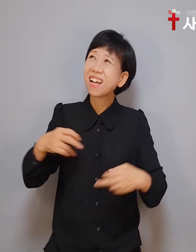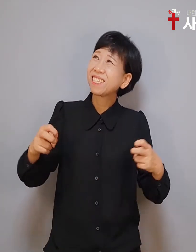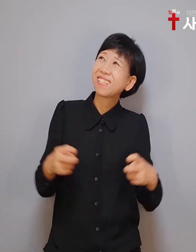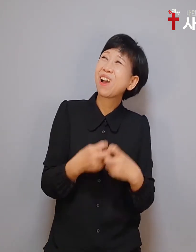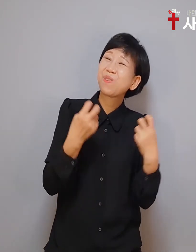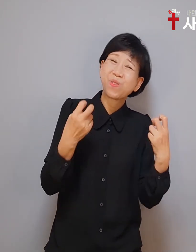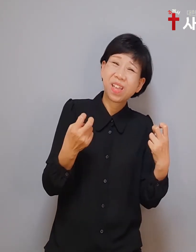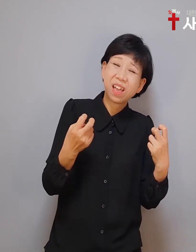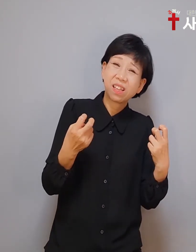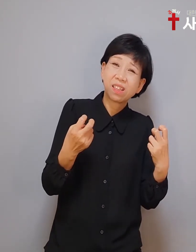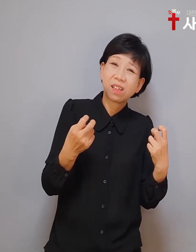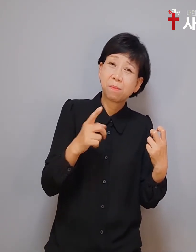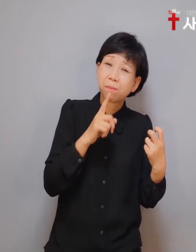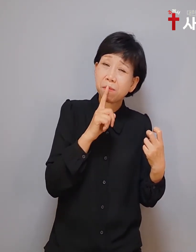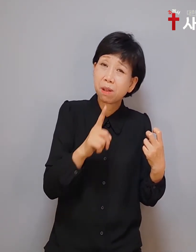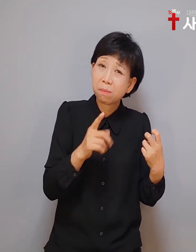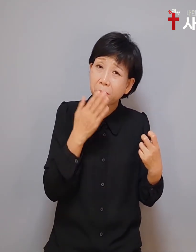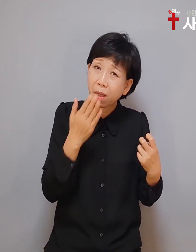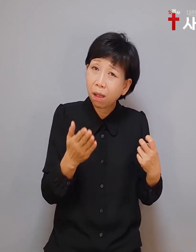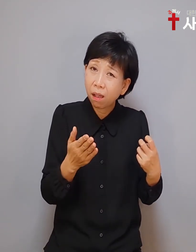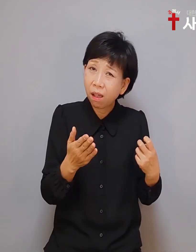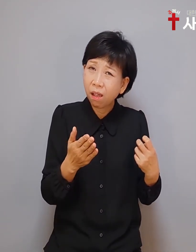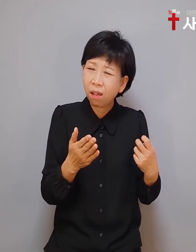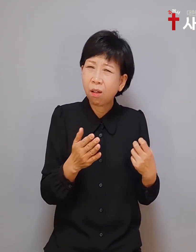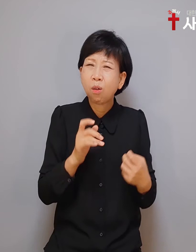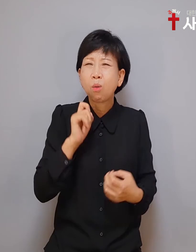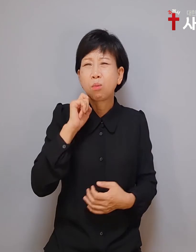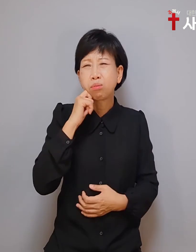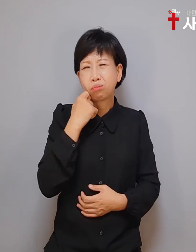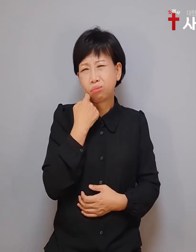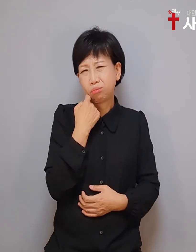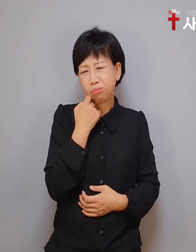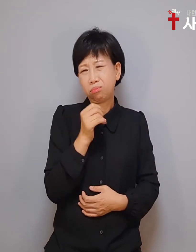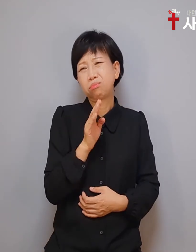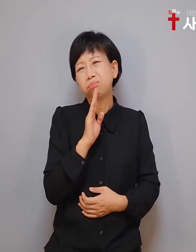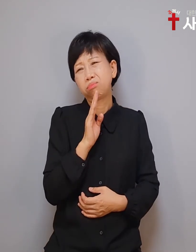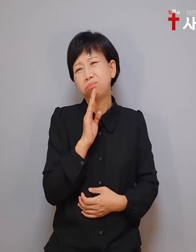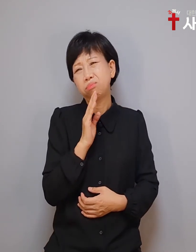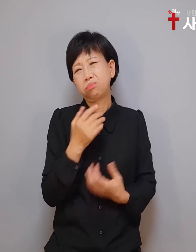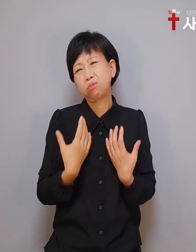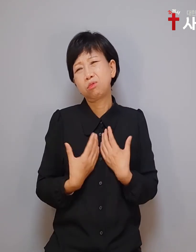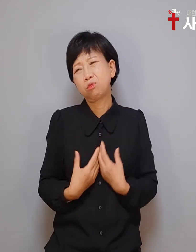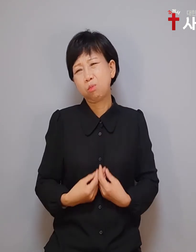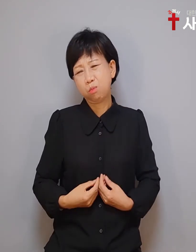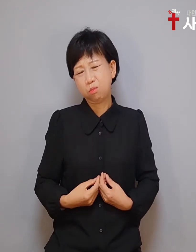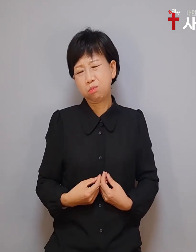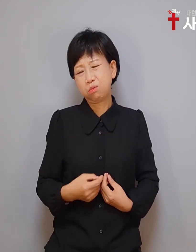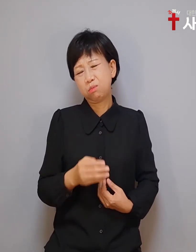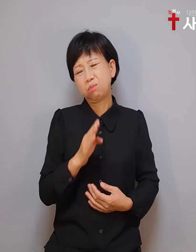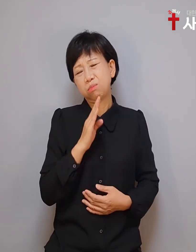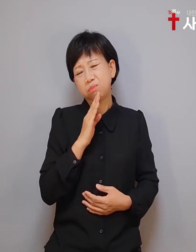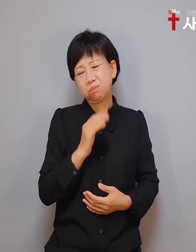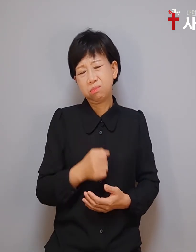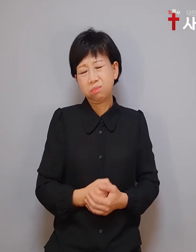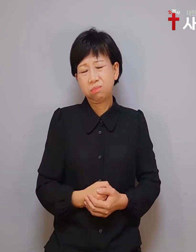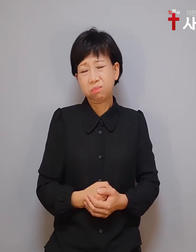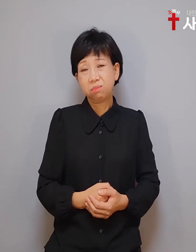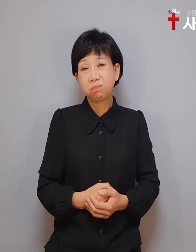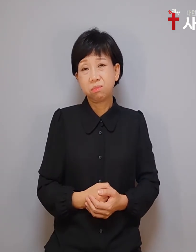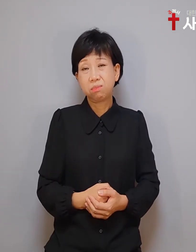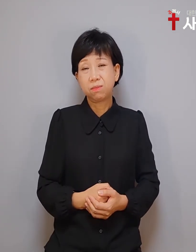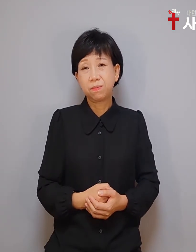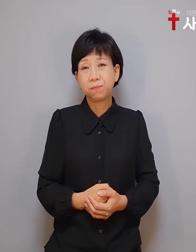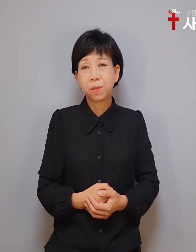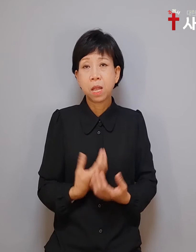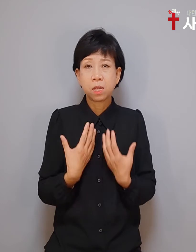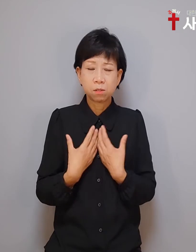고난의 파도와 시련의 풍랑으로 우린 좌절할 수도 있고 포기할 수도 있습니다. 좌절해야,